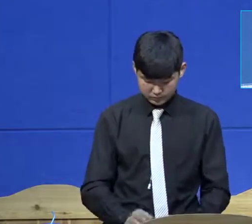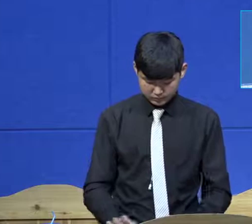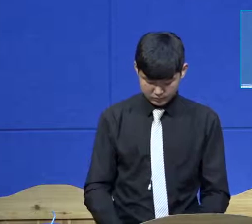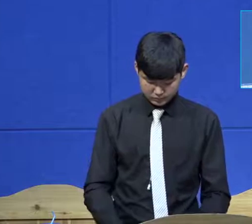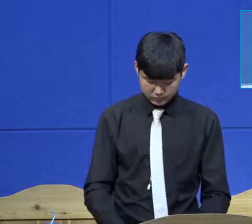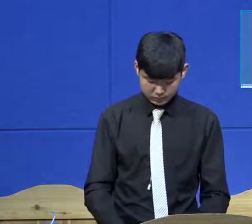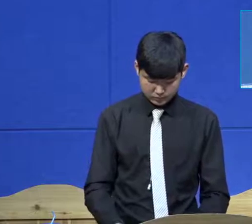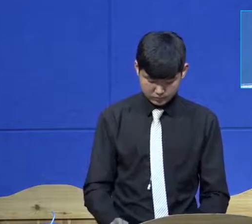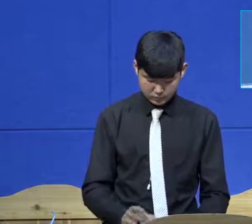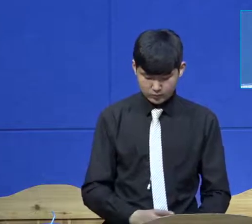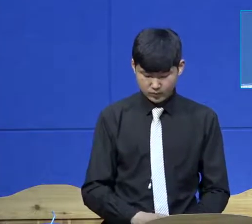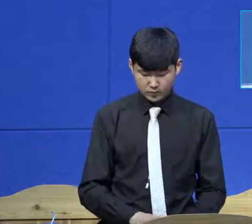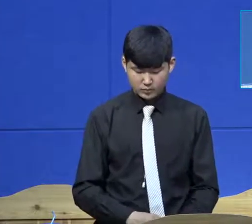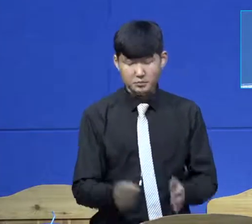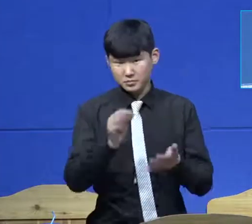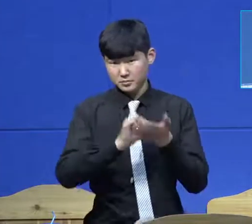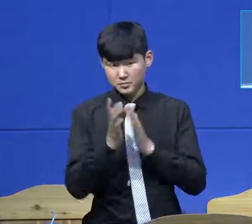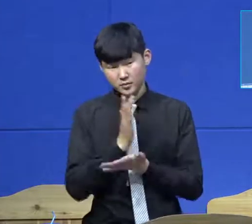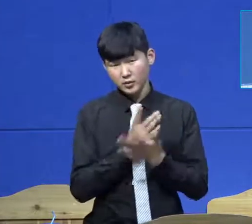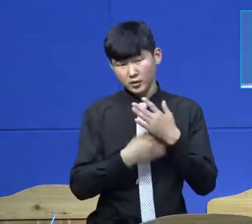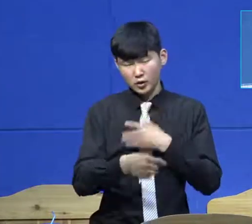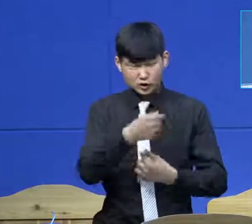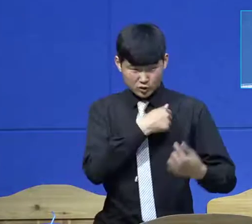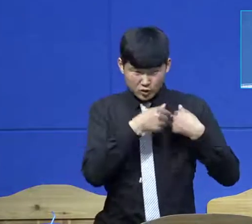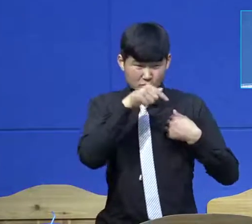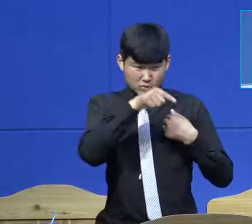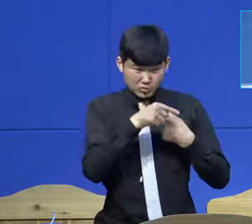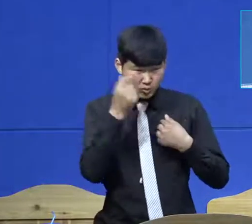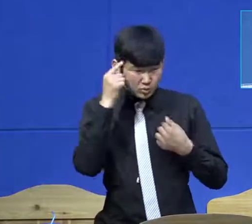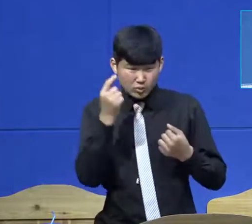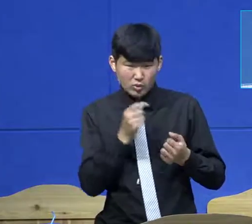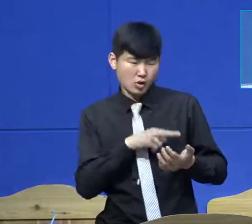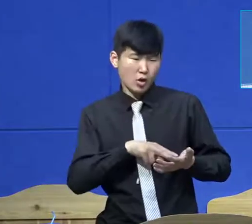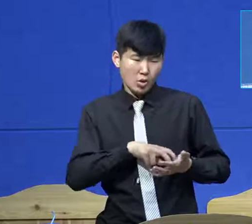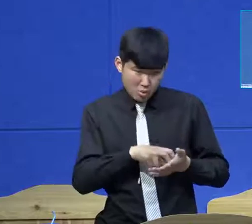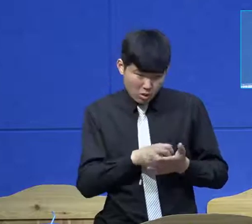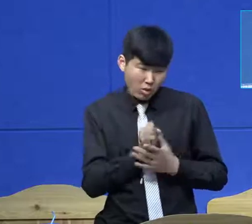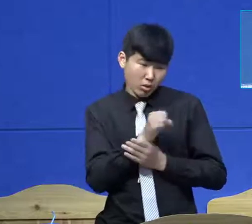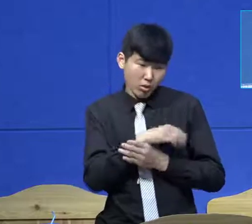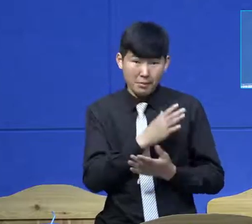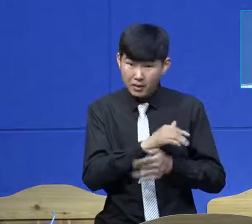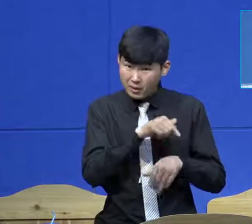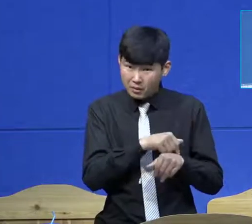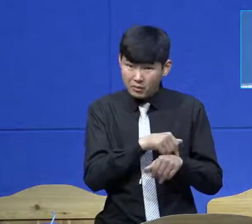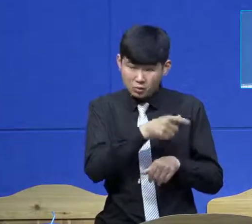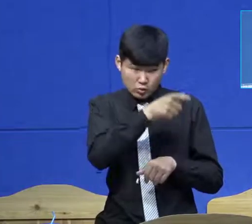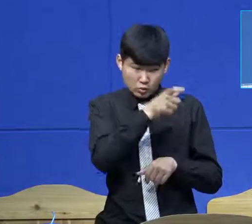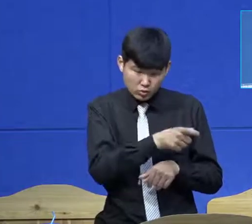сул байхаваас тэр хүний уугийн хүч тийхэн сул ажээ гэсэн байна.